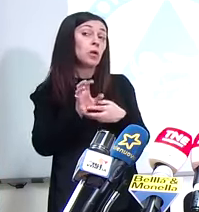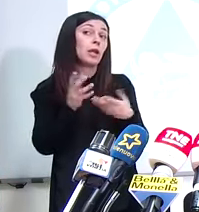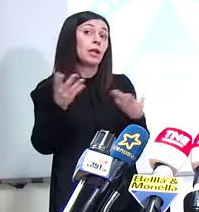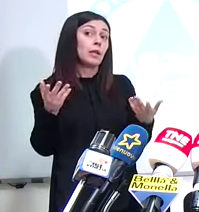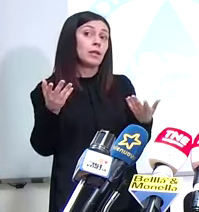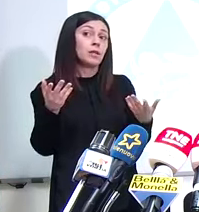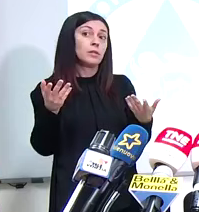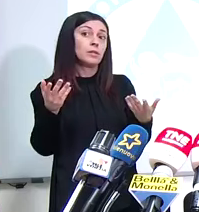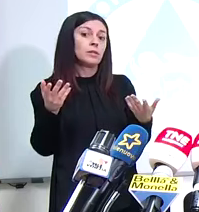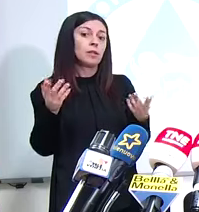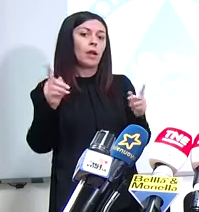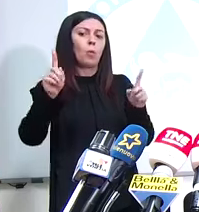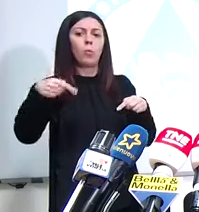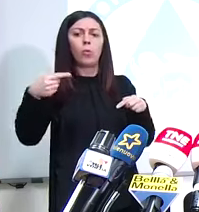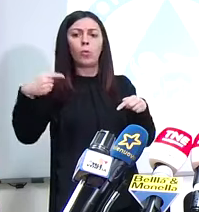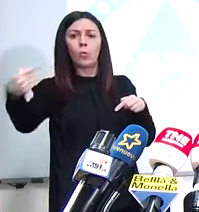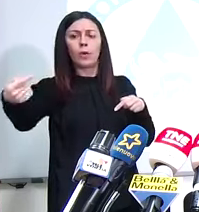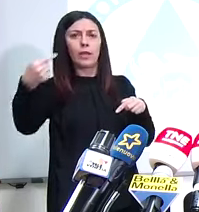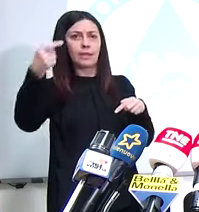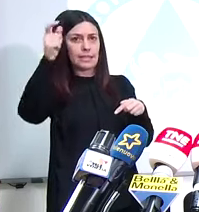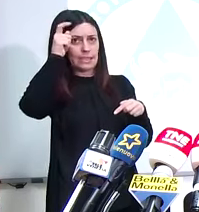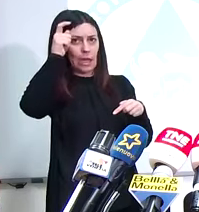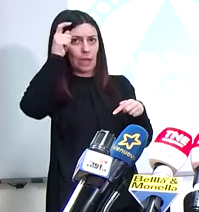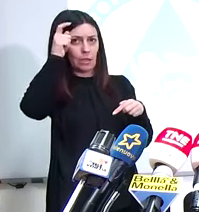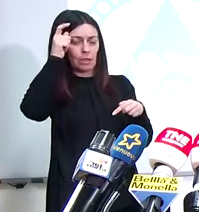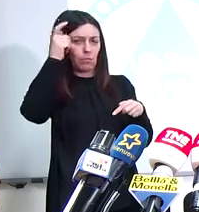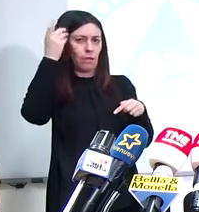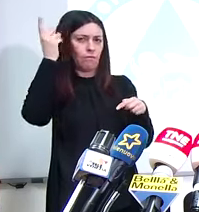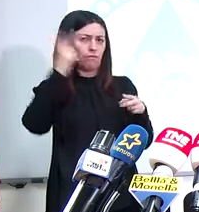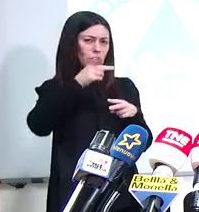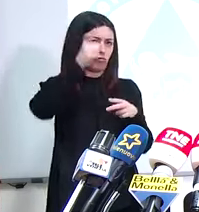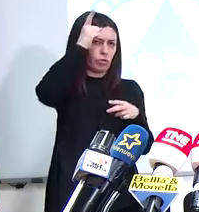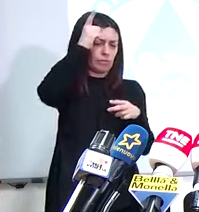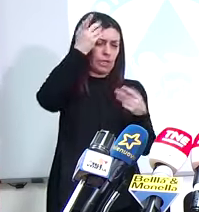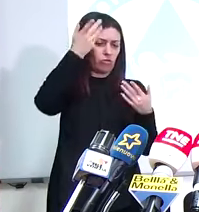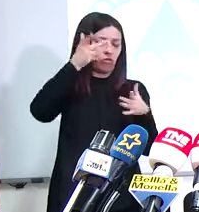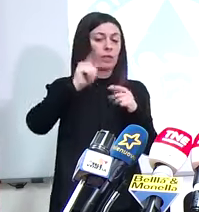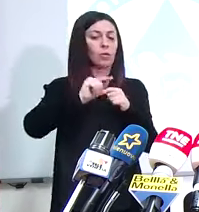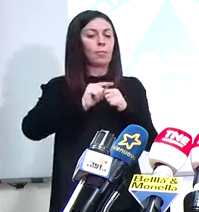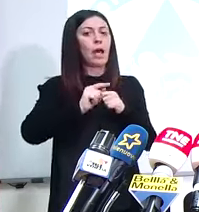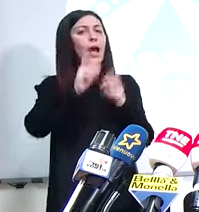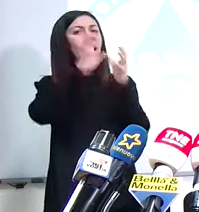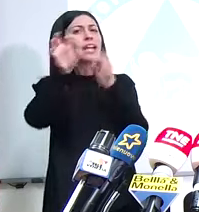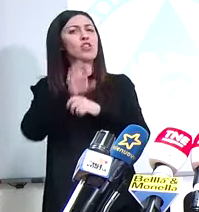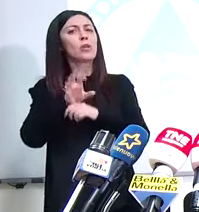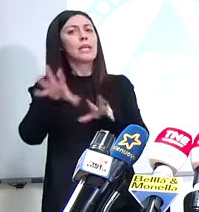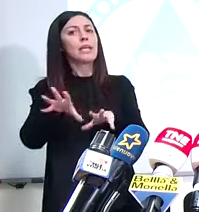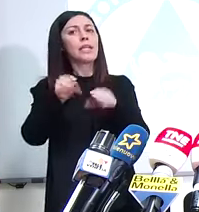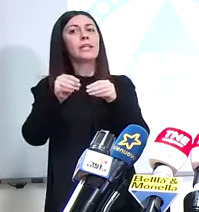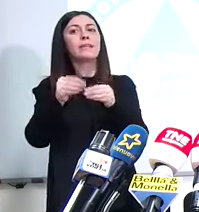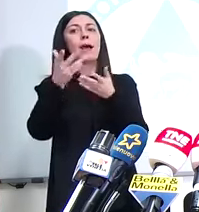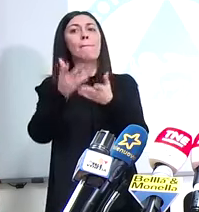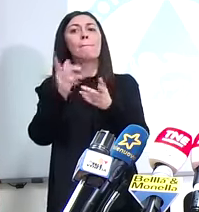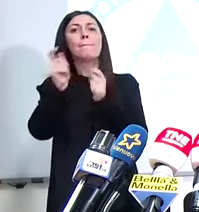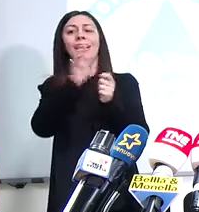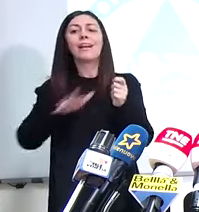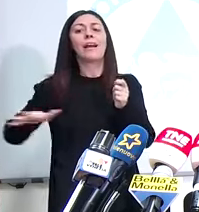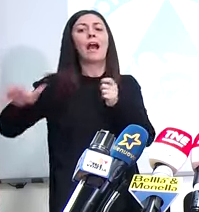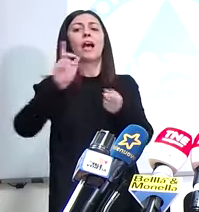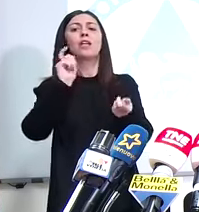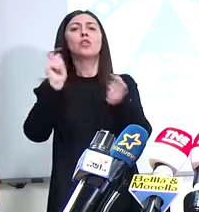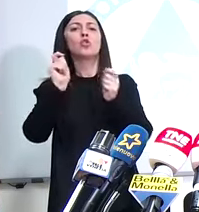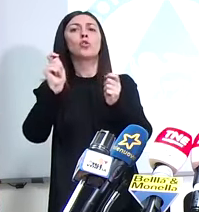secondo tempo perché la germania l'ha già fatto comincino ad approvvigionarsi sul mercato libero non rischia di mandare in tilt e la dinamica dei prezzi per cui un